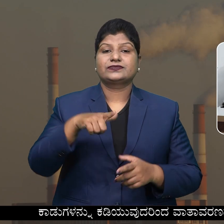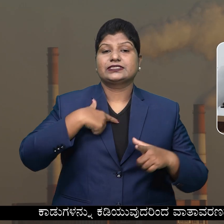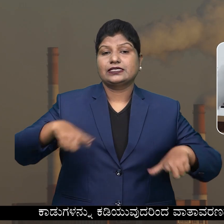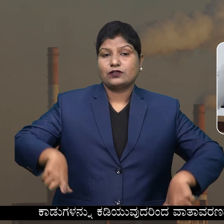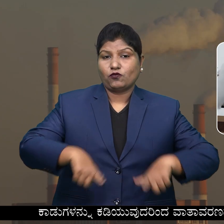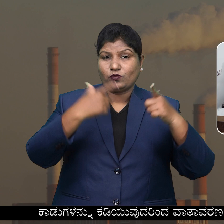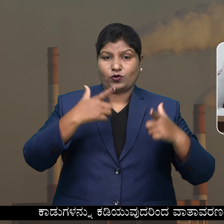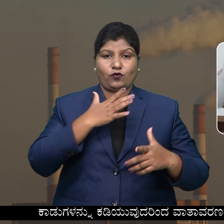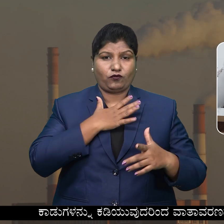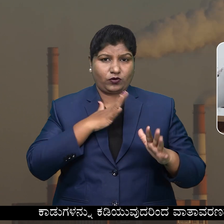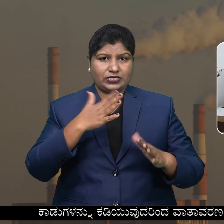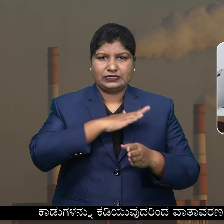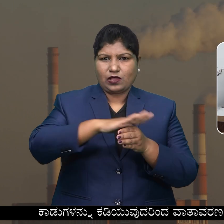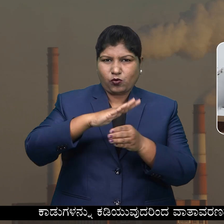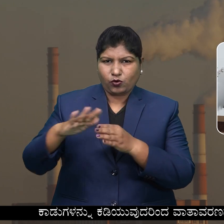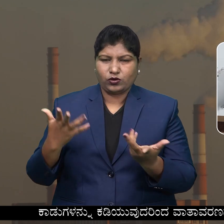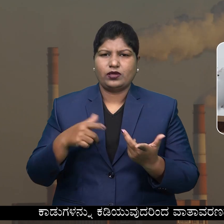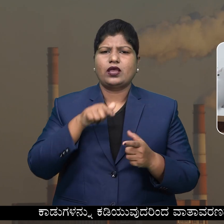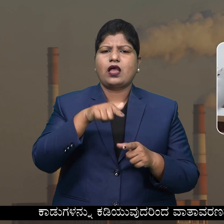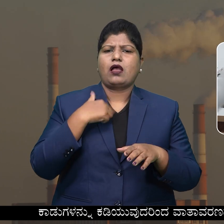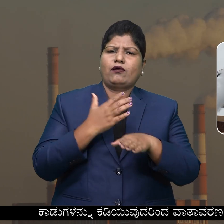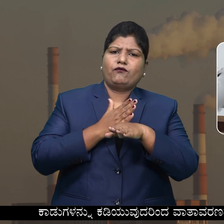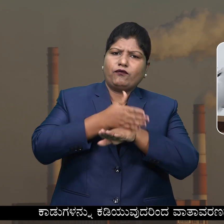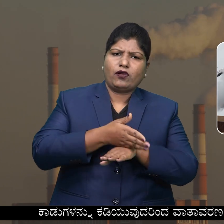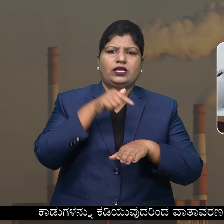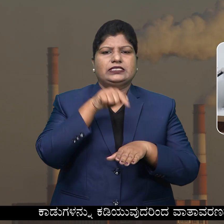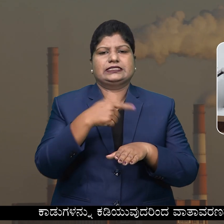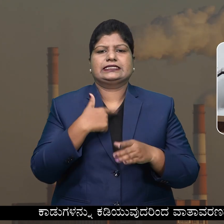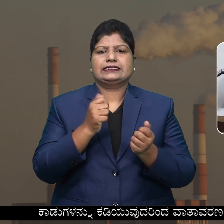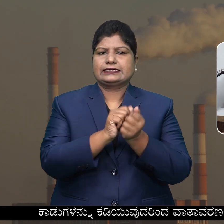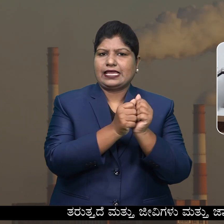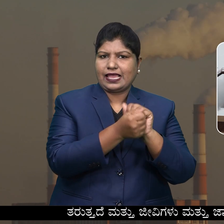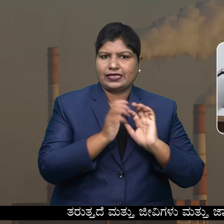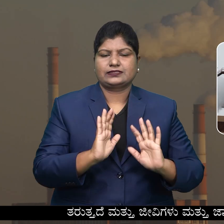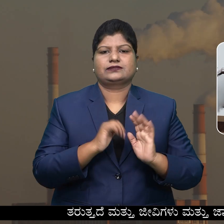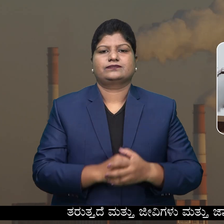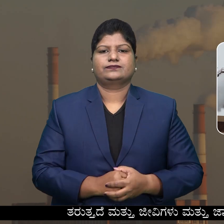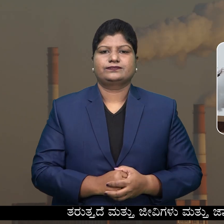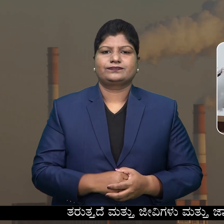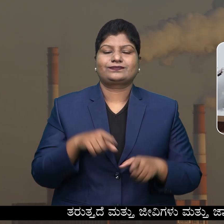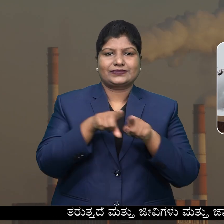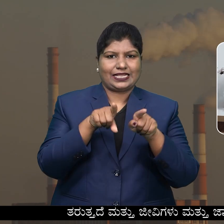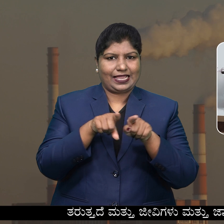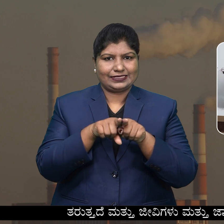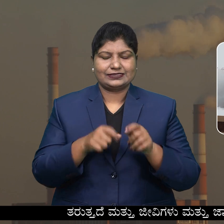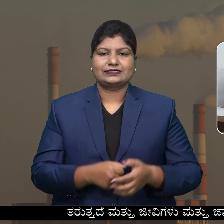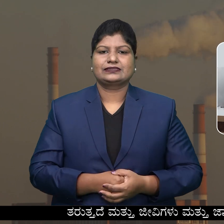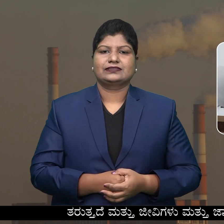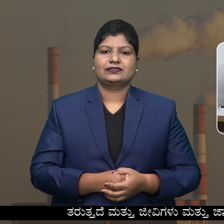ಕಾಡುಗಳನ್ನ ಕಡಿಯುವುದರಿಂದ ವಾತಾವರಣದಲ್ಲಿನ ಮಾಲಿನ್ಯದಂತಹ ಹಾನಿಕಾರಕ ಬದಲಾವಣೆಗಳನ್ನ ತರುತ್ತದೆ ಮತ್ತು ಜೀವಿಗಳು ಮತ್ತು ಜಾಗತಿಕ